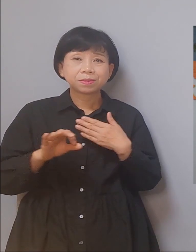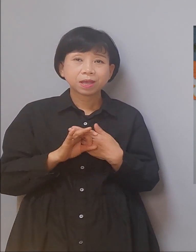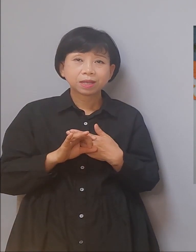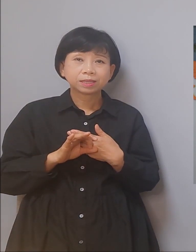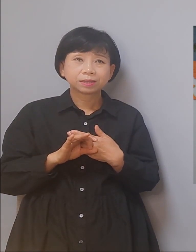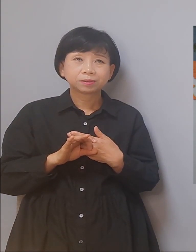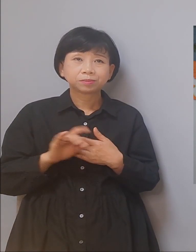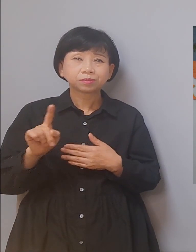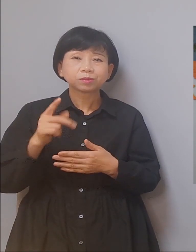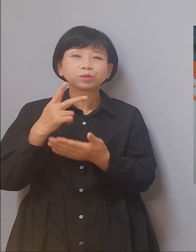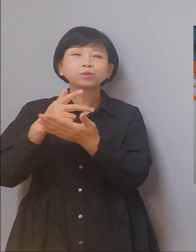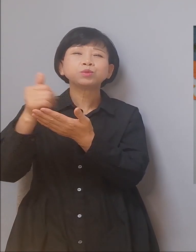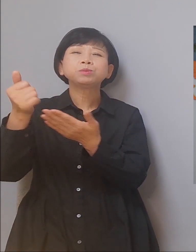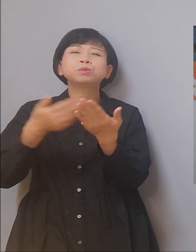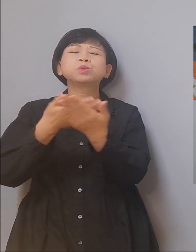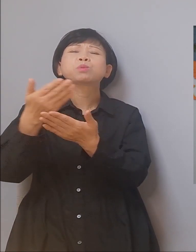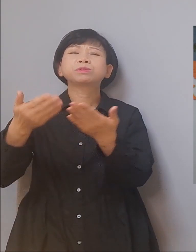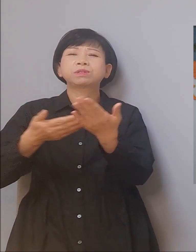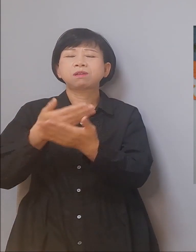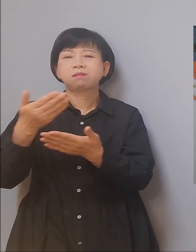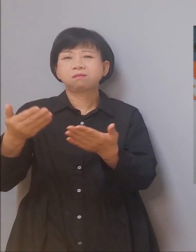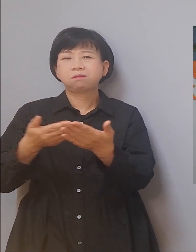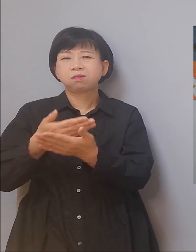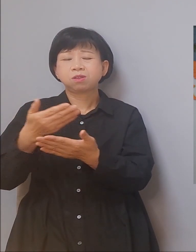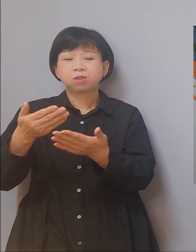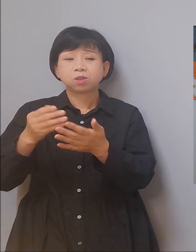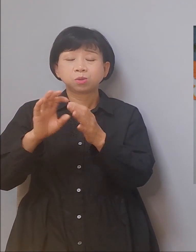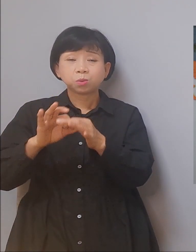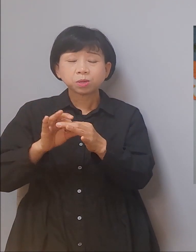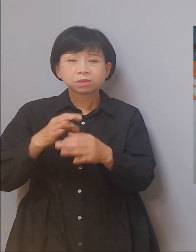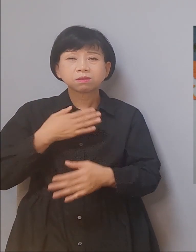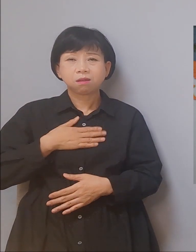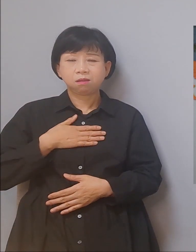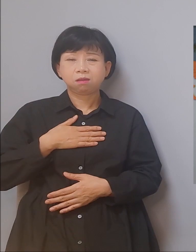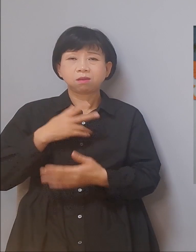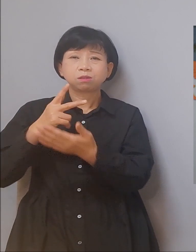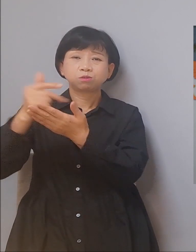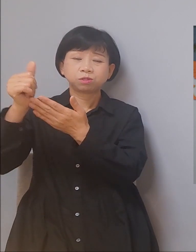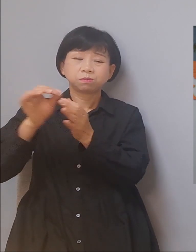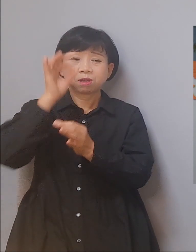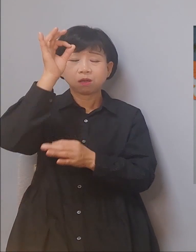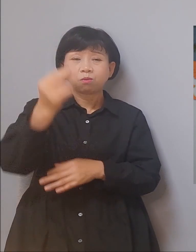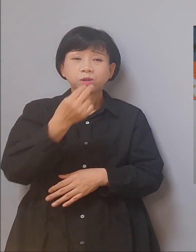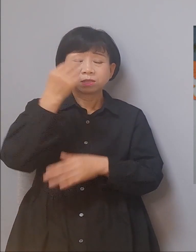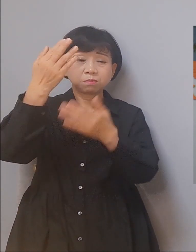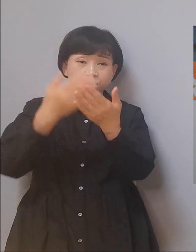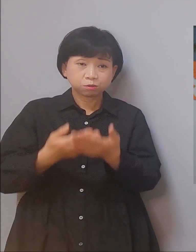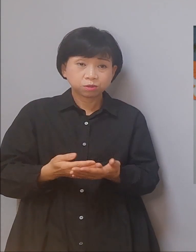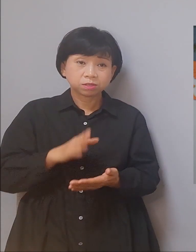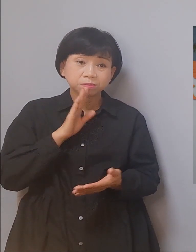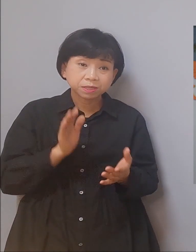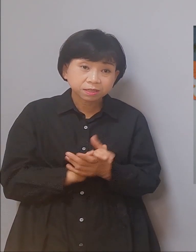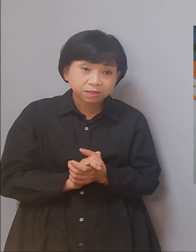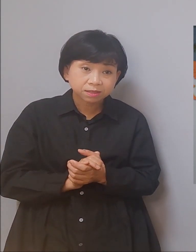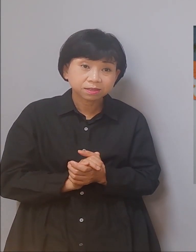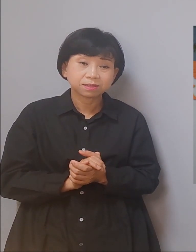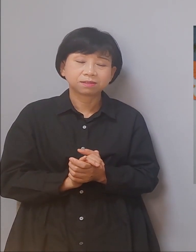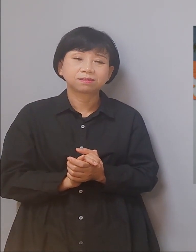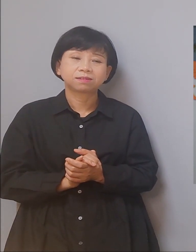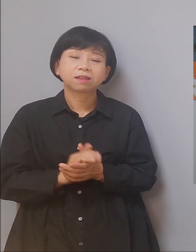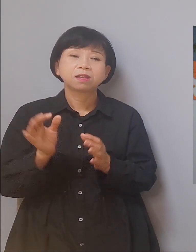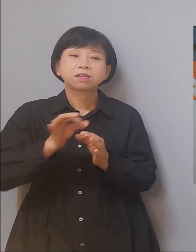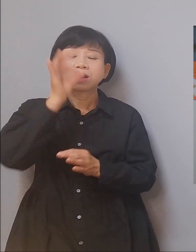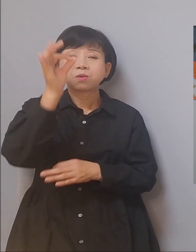말씀드렸습니다. 주님과 교제하는 거라고요. 주님이 나에게 영원한 생명을 주셨습니까? 아멘이십니까? 그럼 영원한 영생을 얻은 자들은